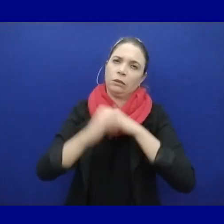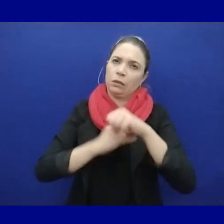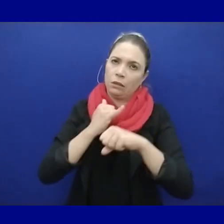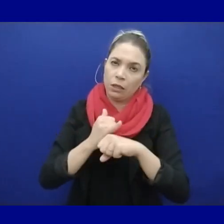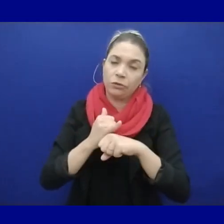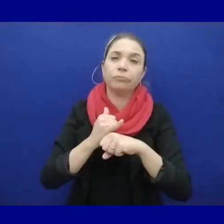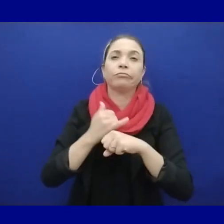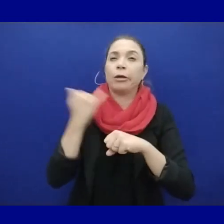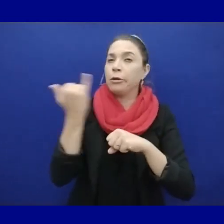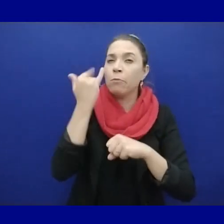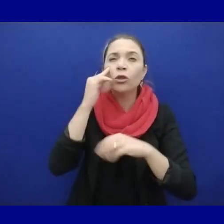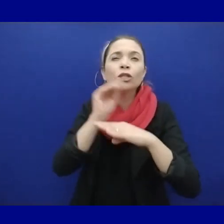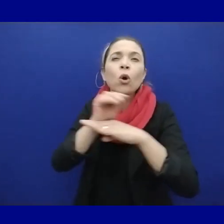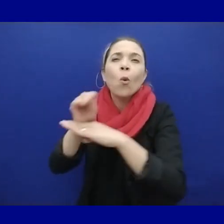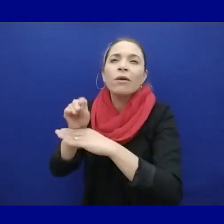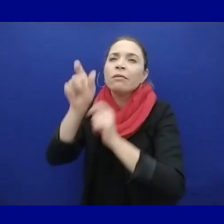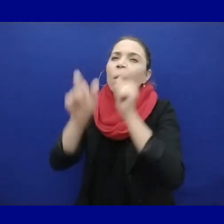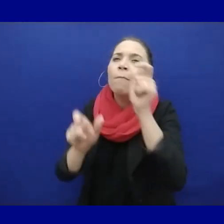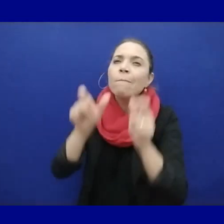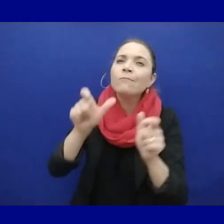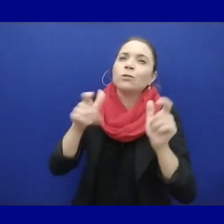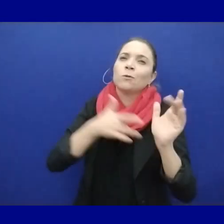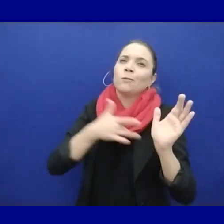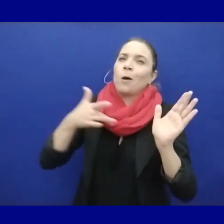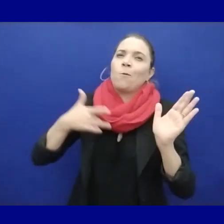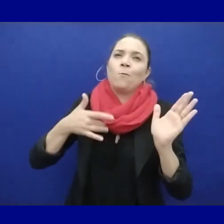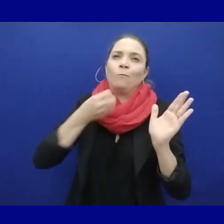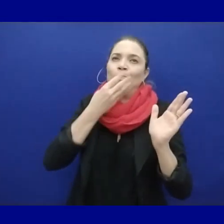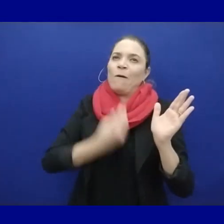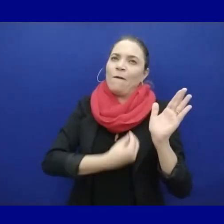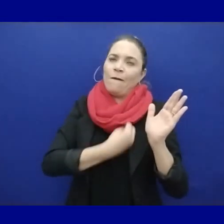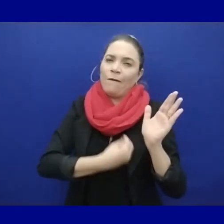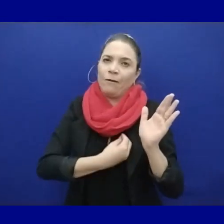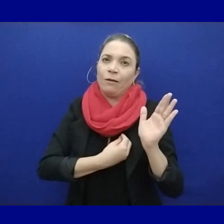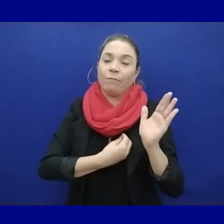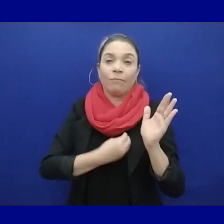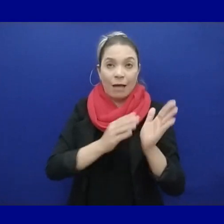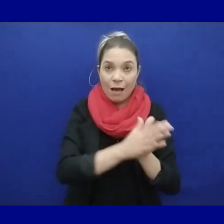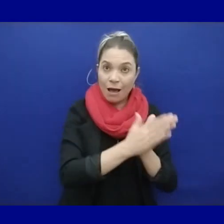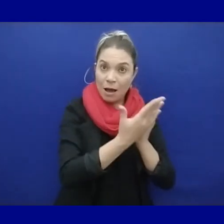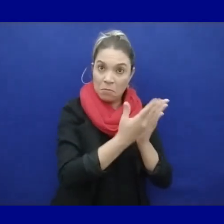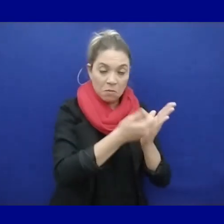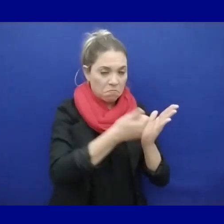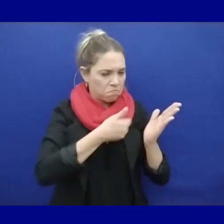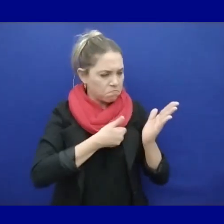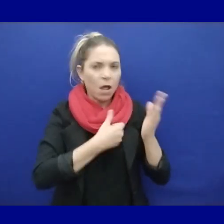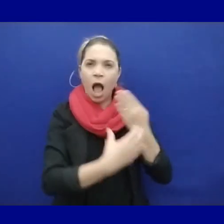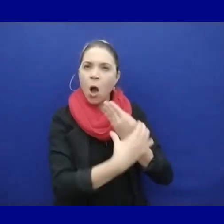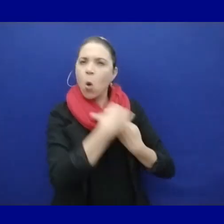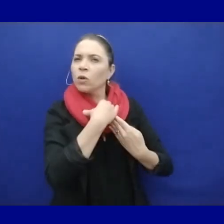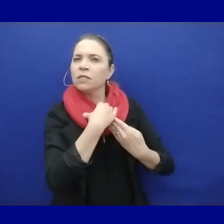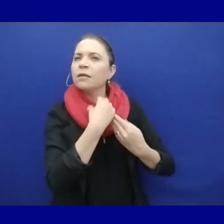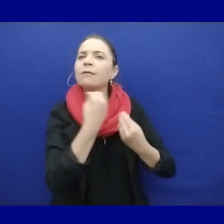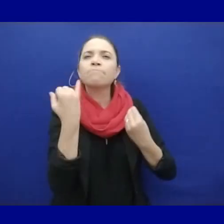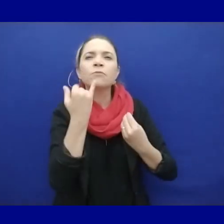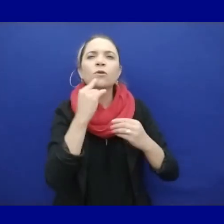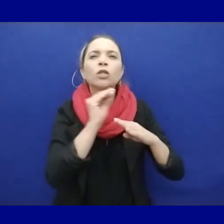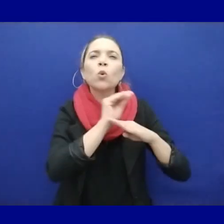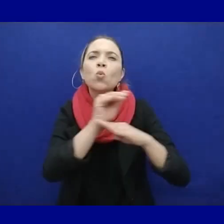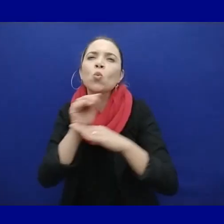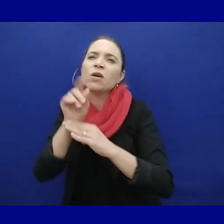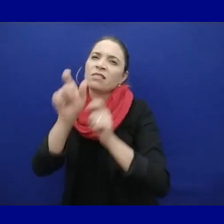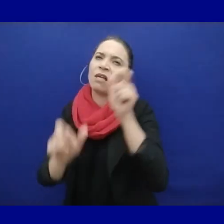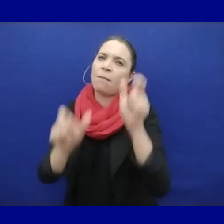bem maior confiado pelo Deus Criador à sua Igreja e que a Bíblia Sagrada recomenda-nos o